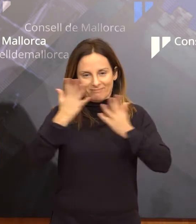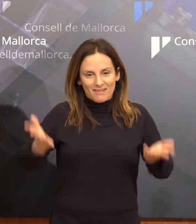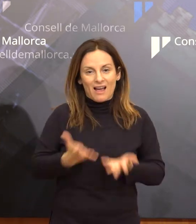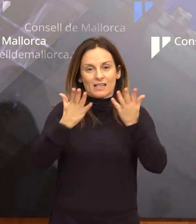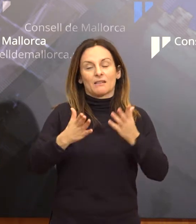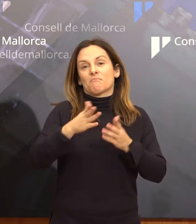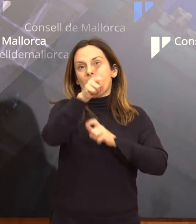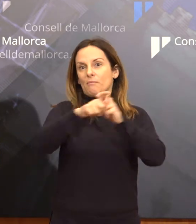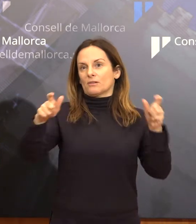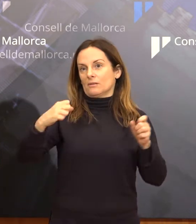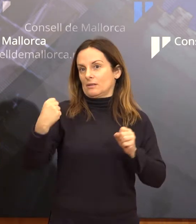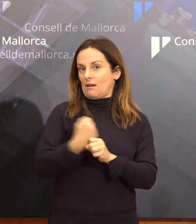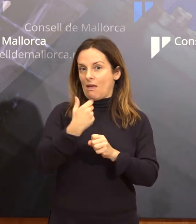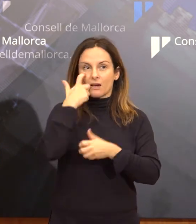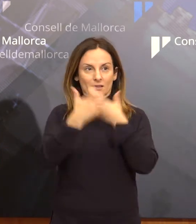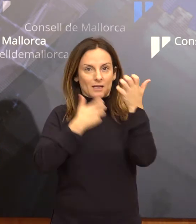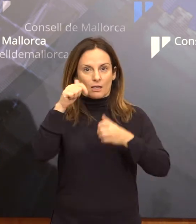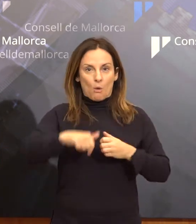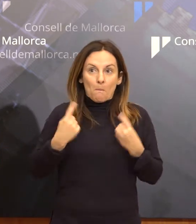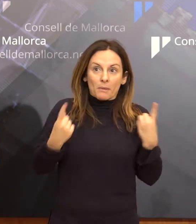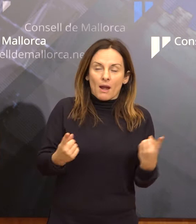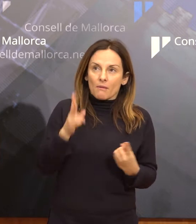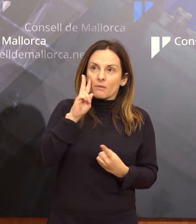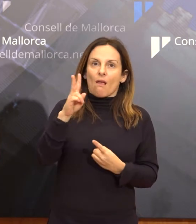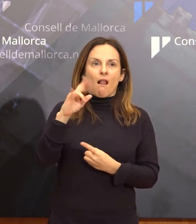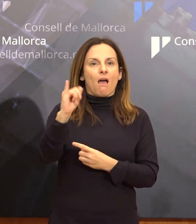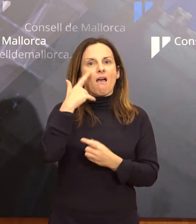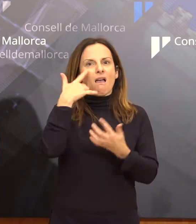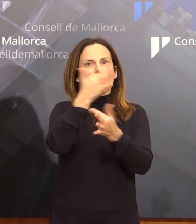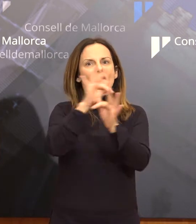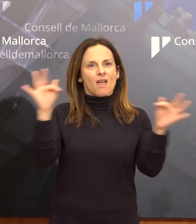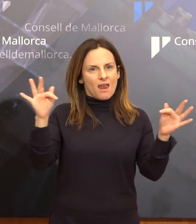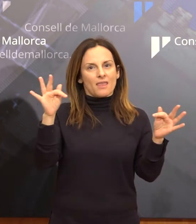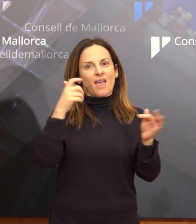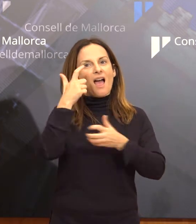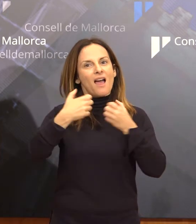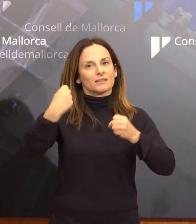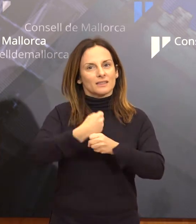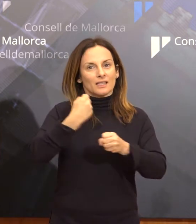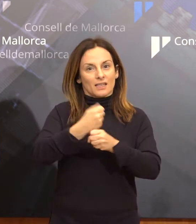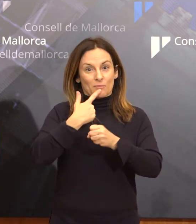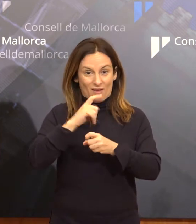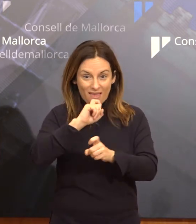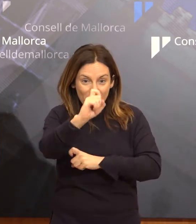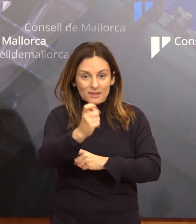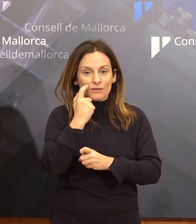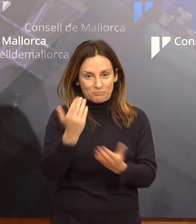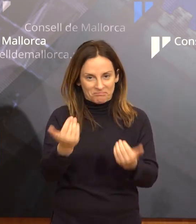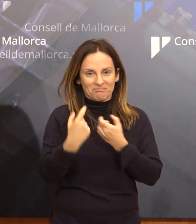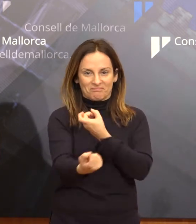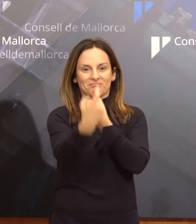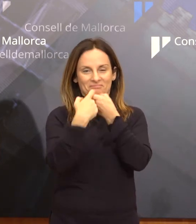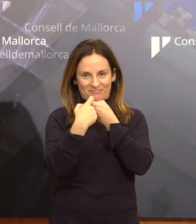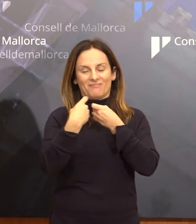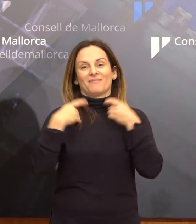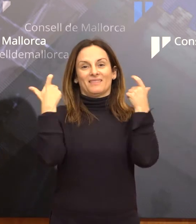balón por primera bajada que existen los días desierta tenía completamente en ese departamento de artesanía extravagante con